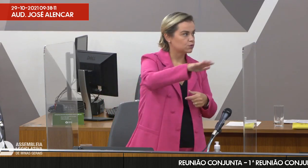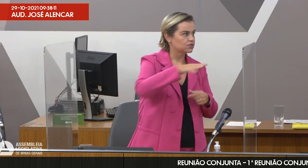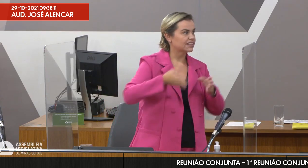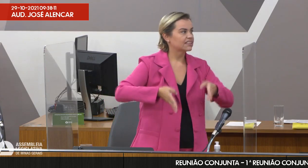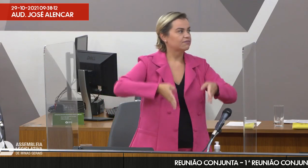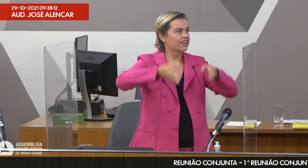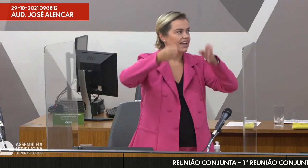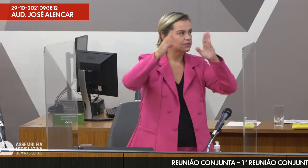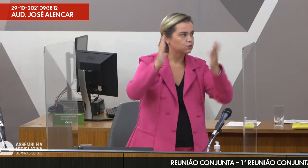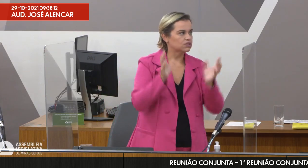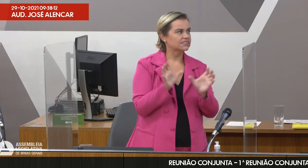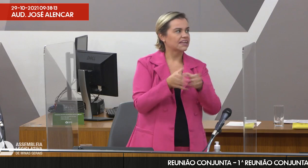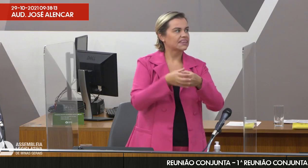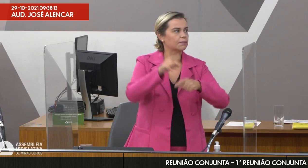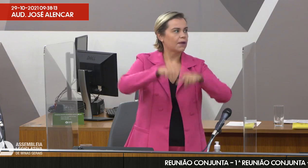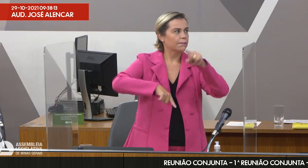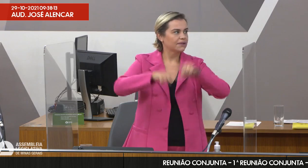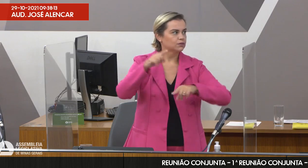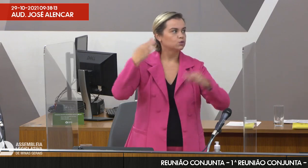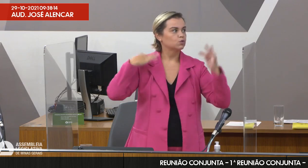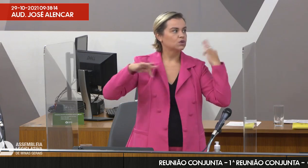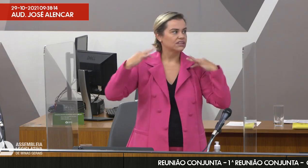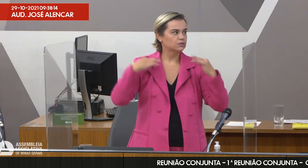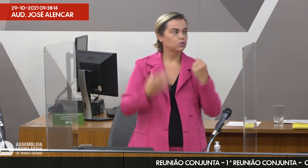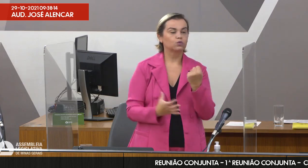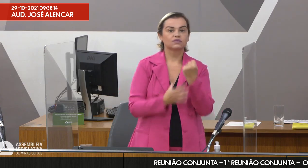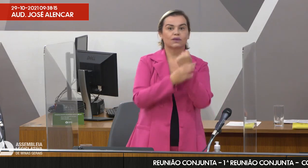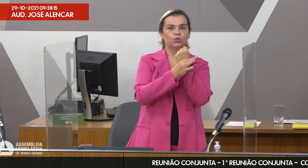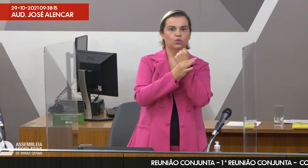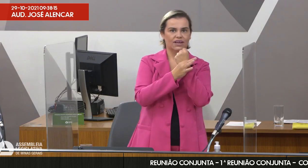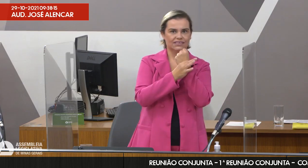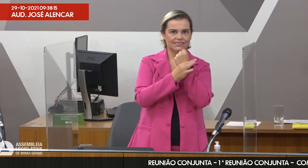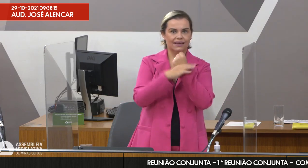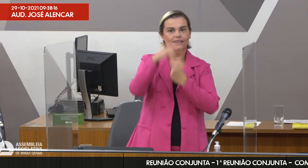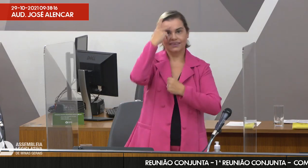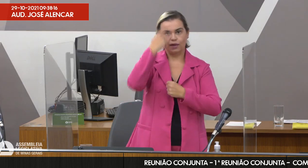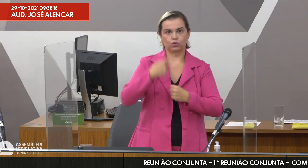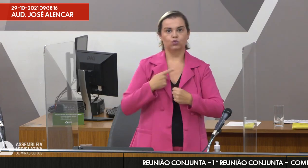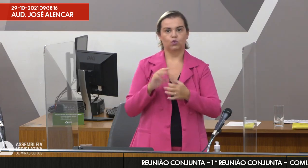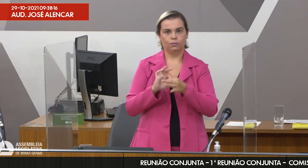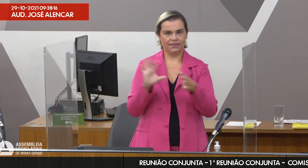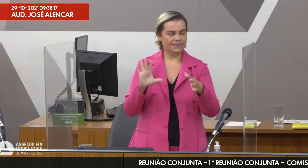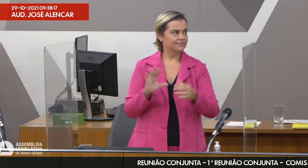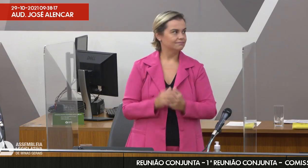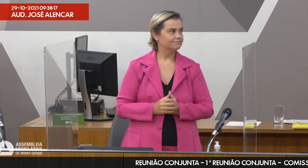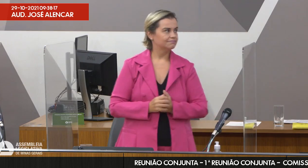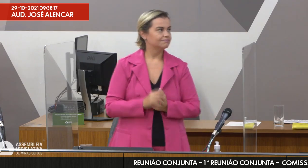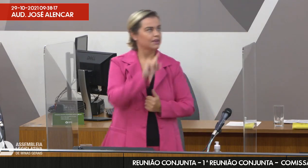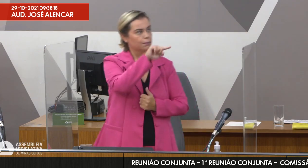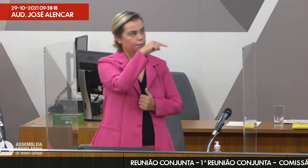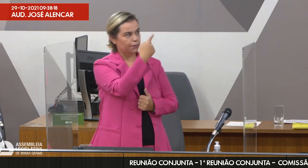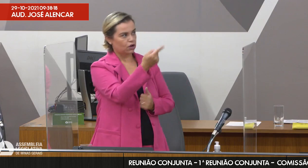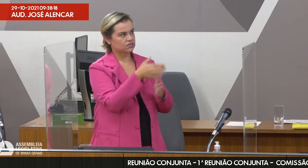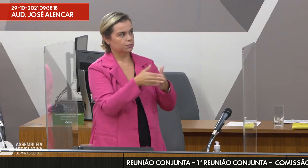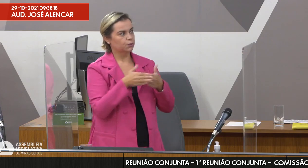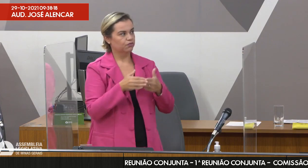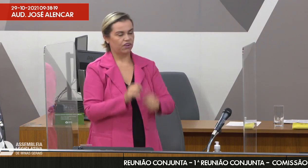serviços, edificações e equipamentos turísticos com segurança e autonomia.